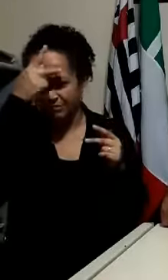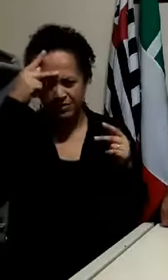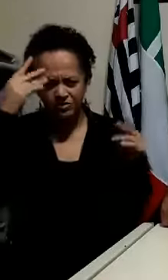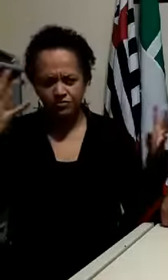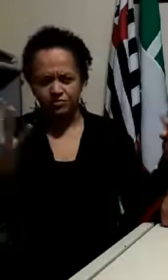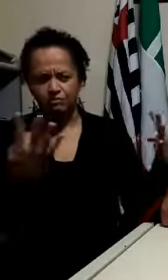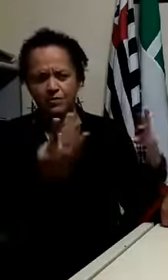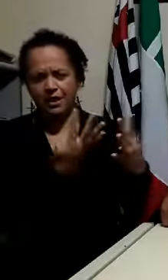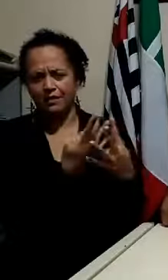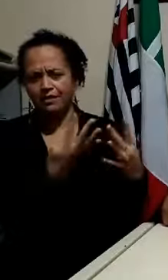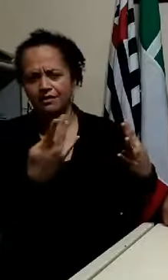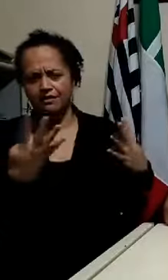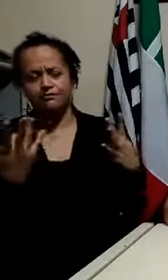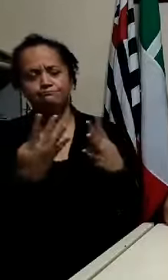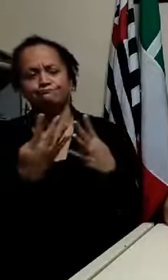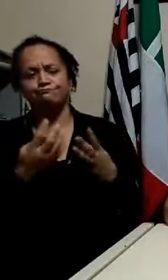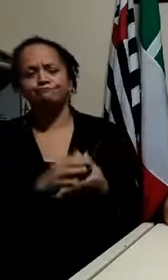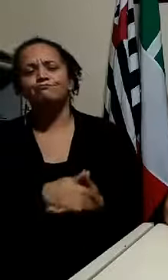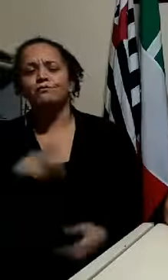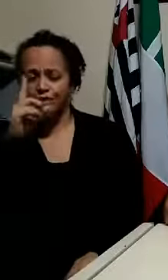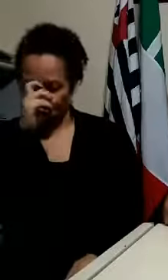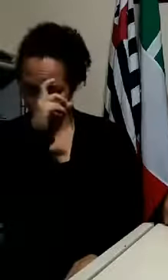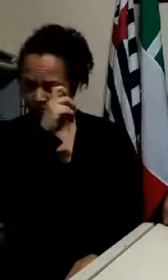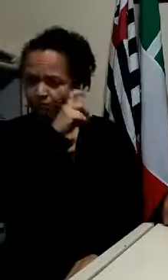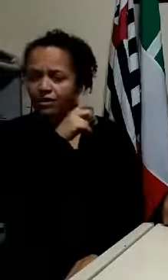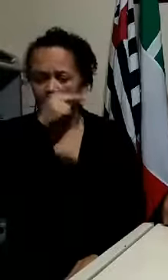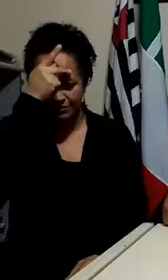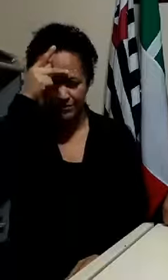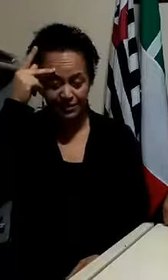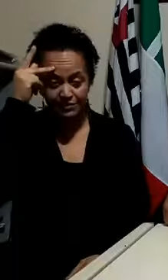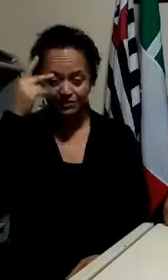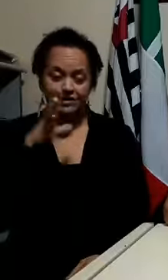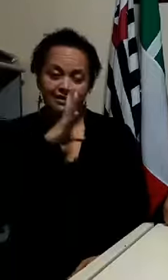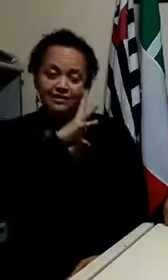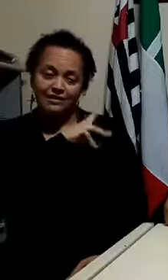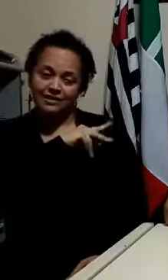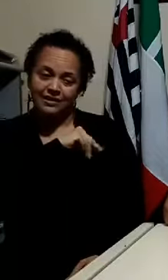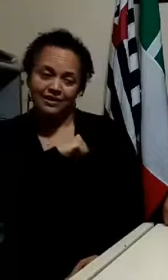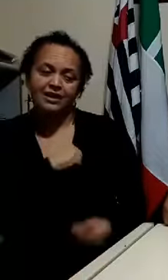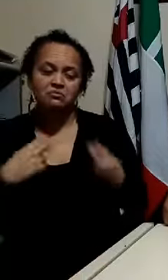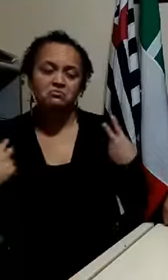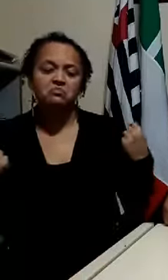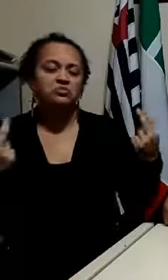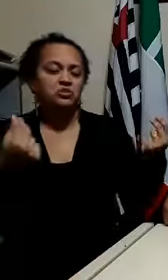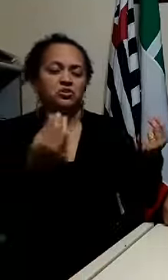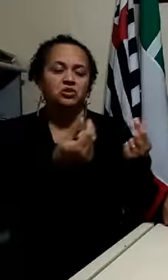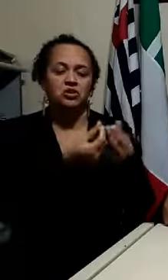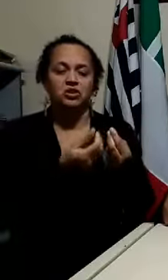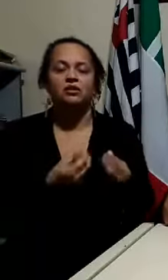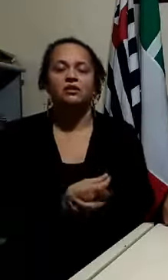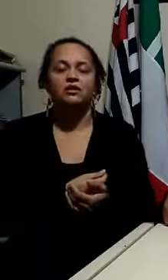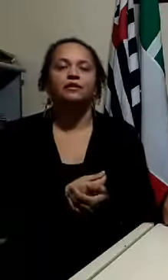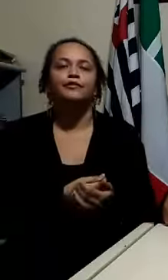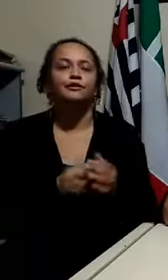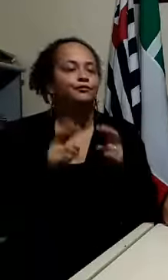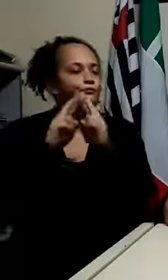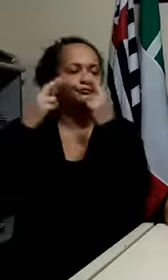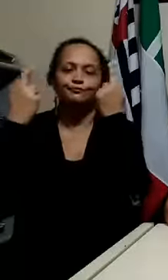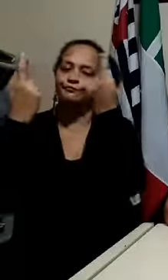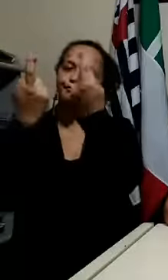amam as riquezas entrar no reino dos céus. E Paulo vai mais longe em 1 Timóteo 6,